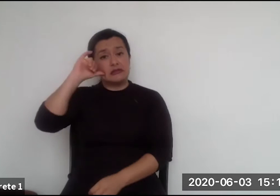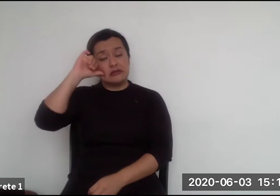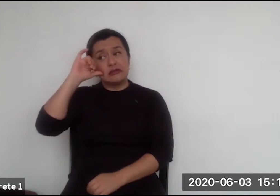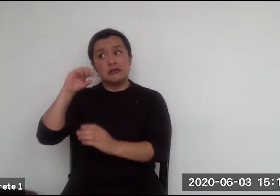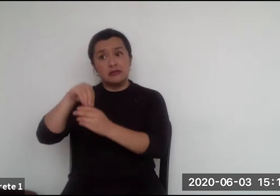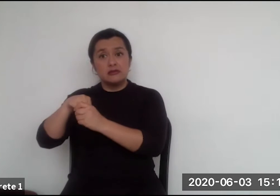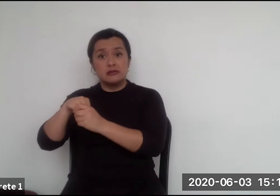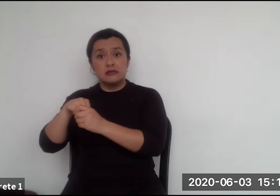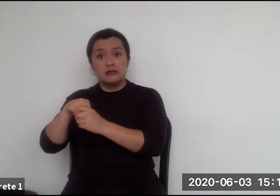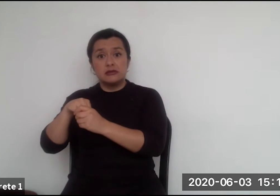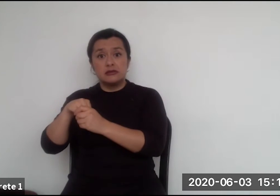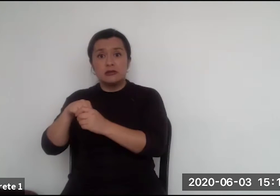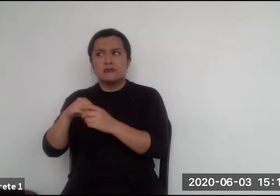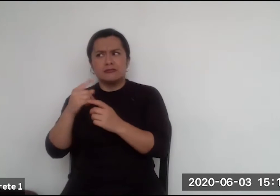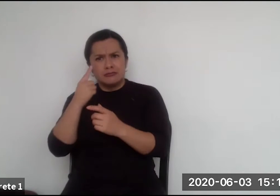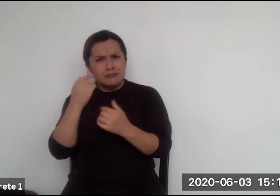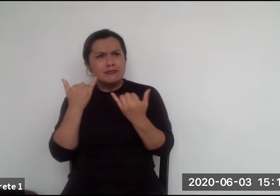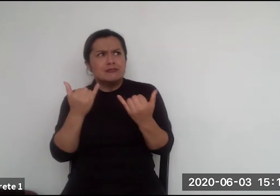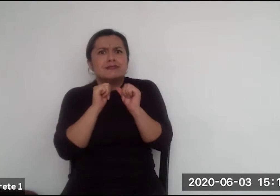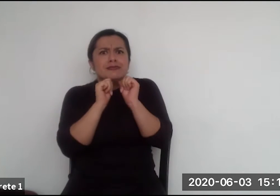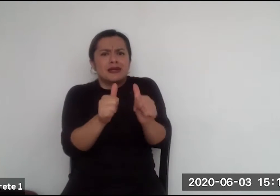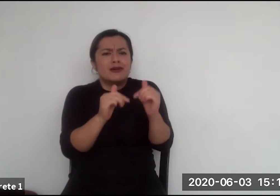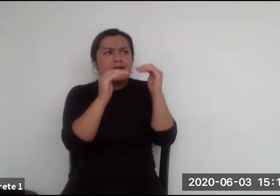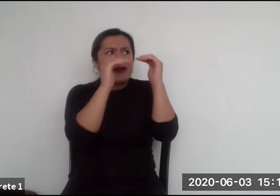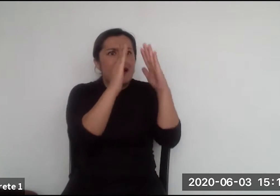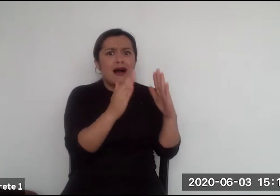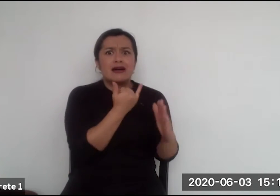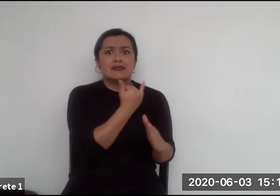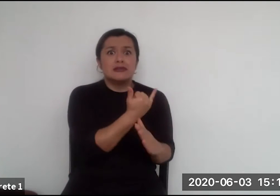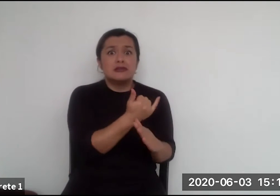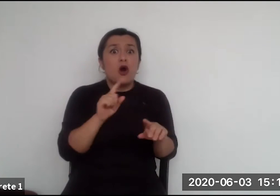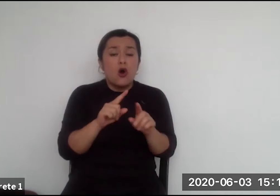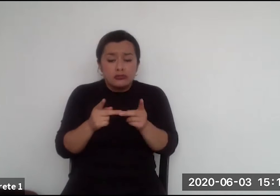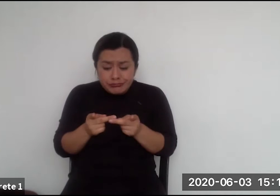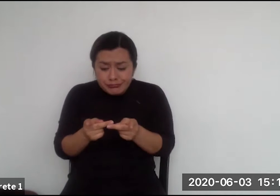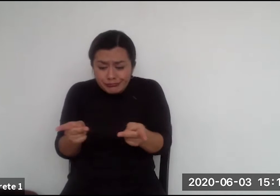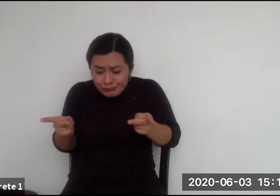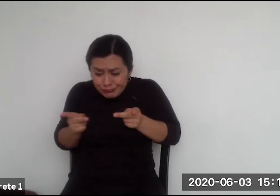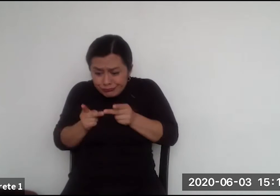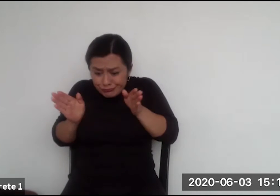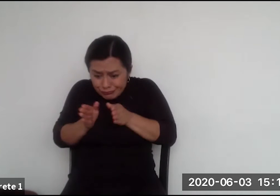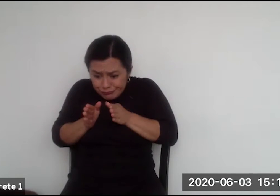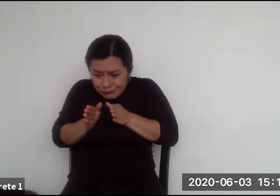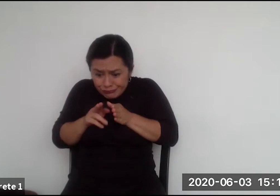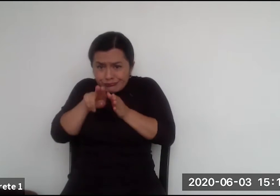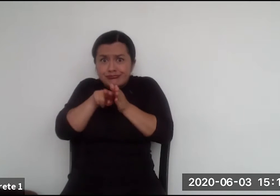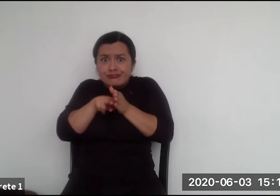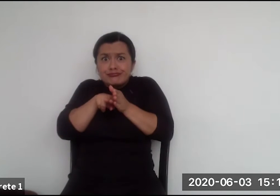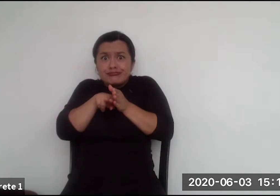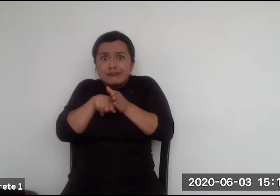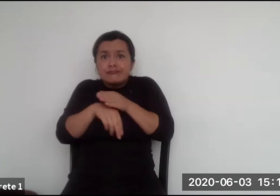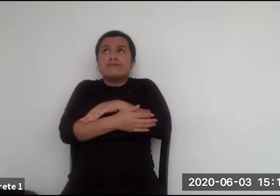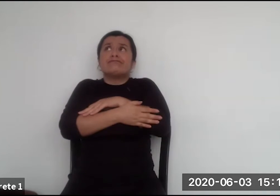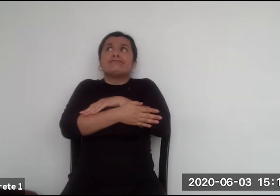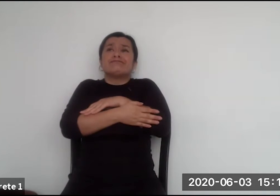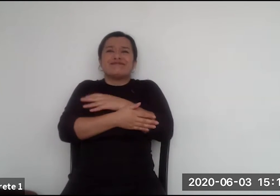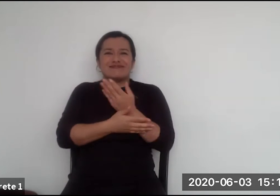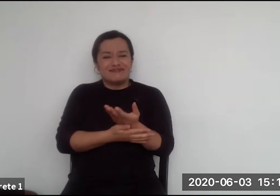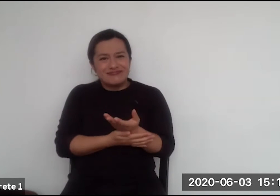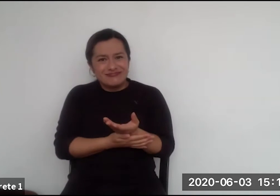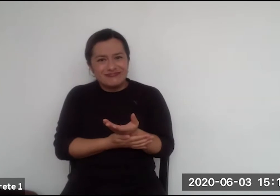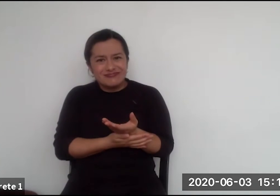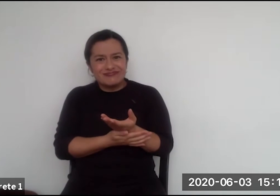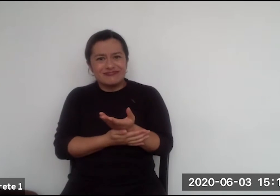en las casas y peor aún en habitaciones de las casas, cuando es que hay una habitación, porque no